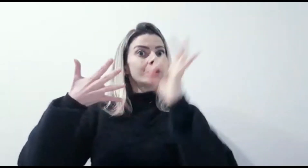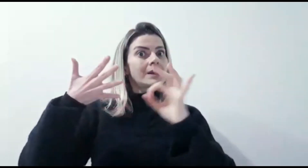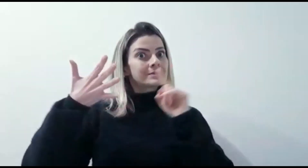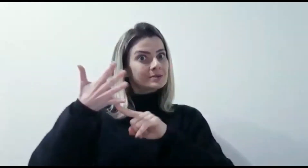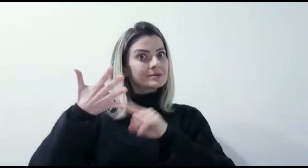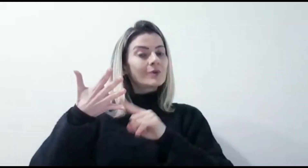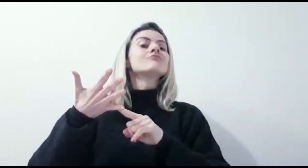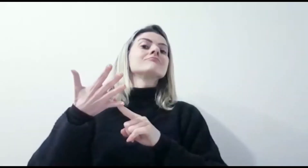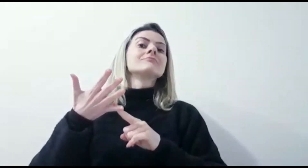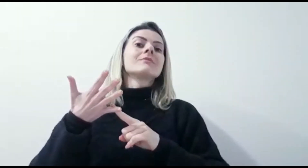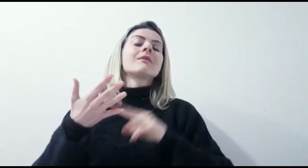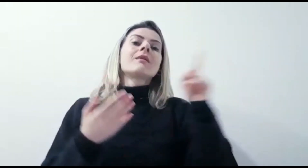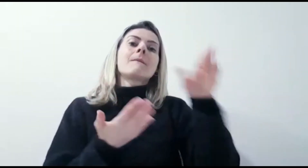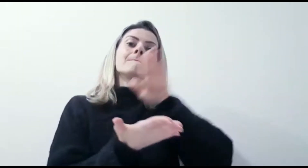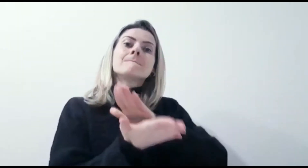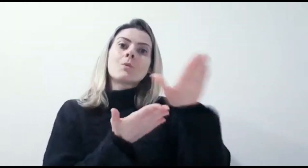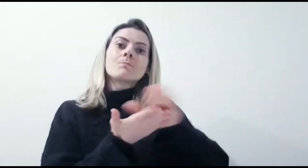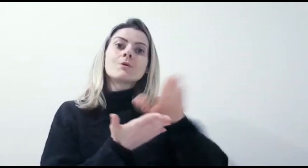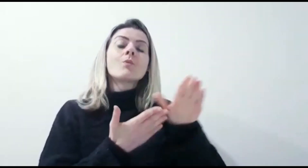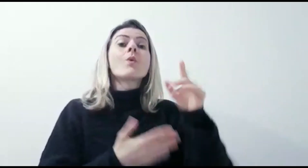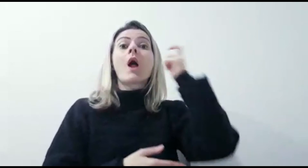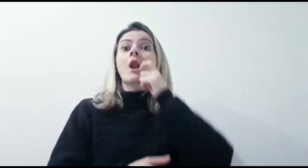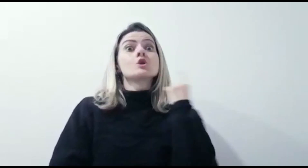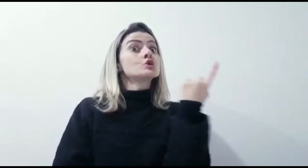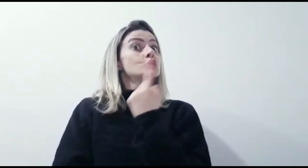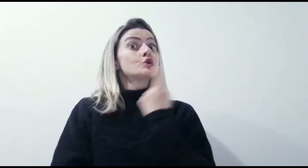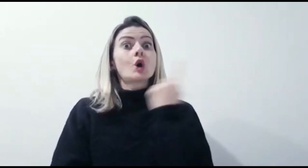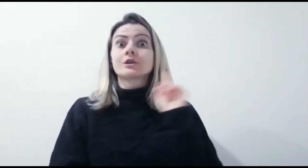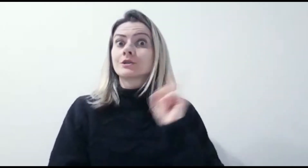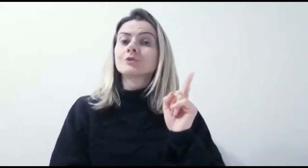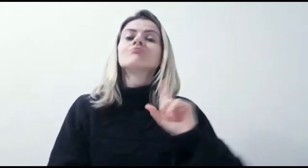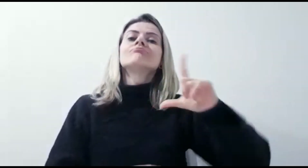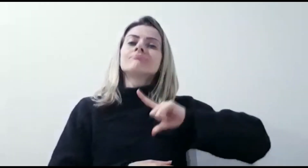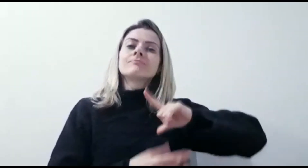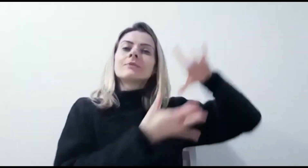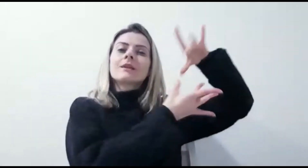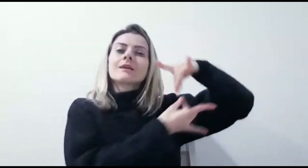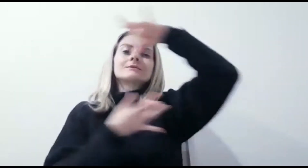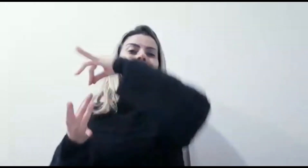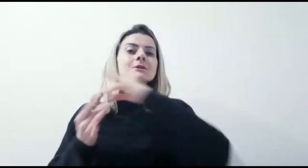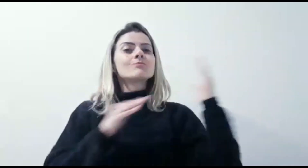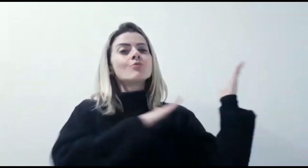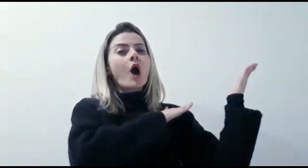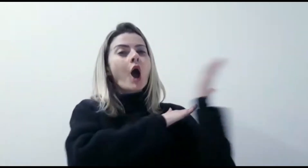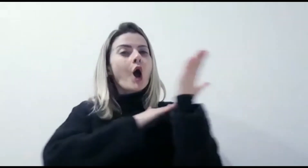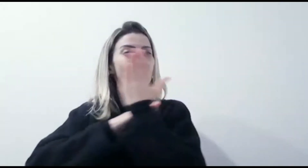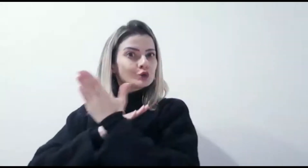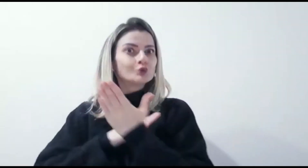E esses 5 livros foram muito importantes que constituem a doutrina espírita. Ele não esteve sozinho, os